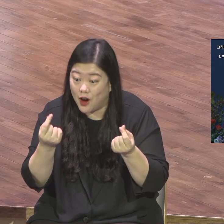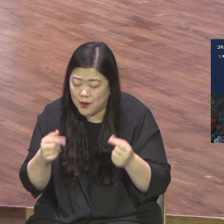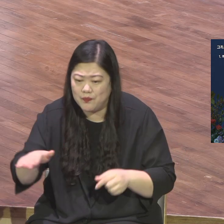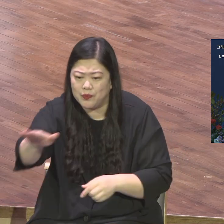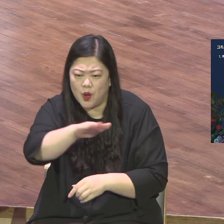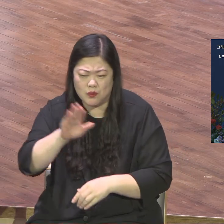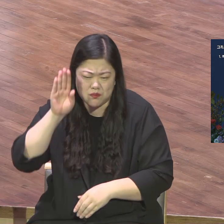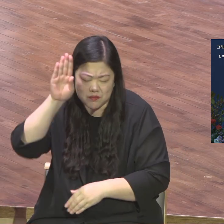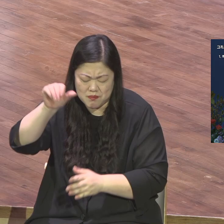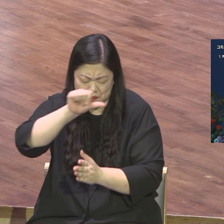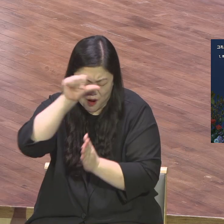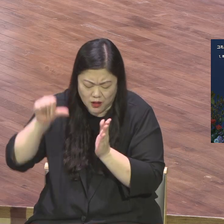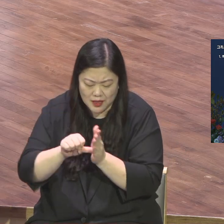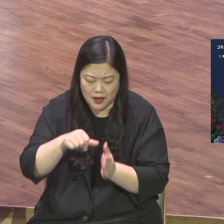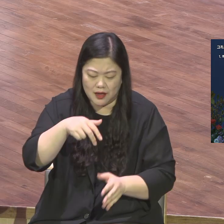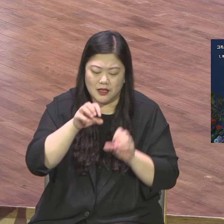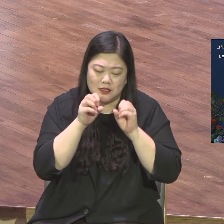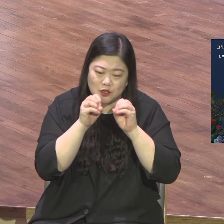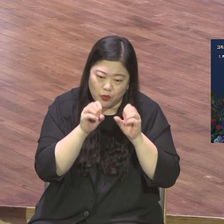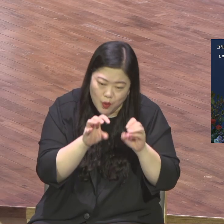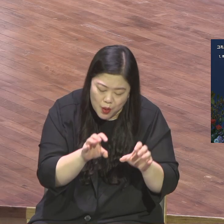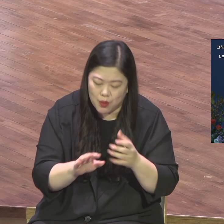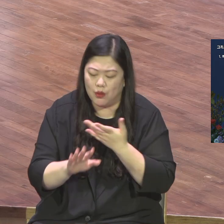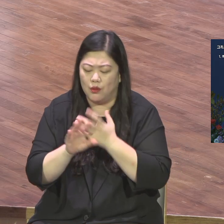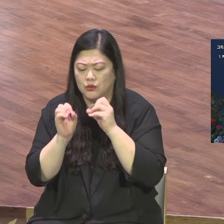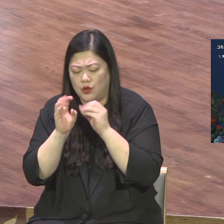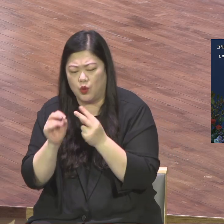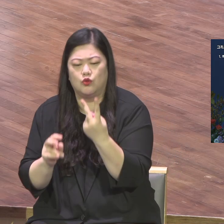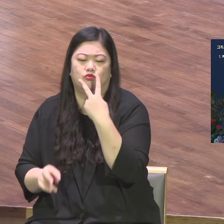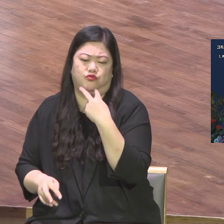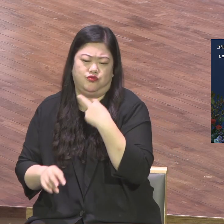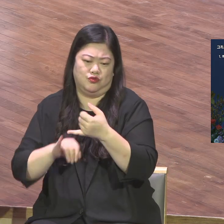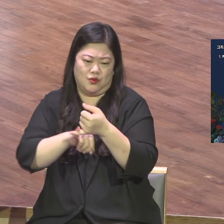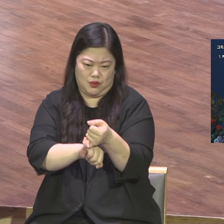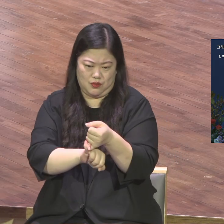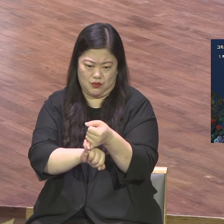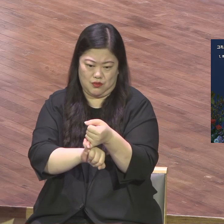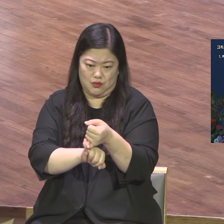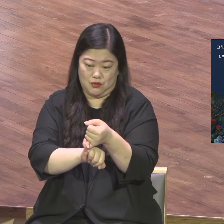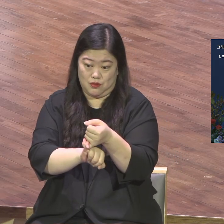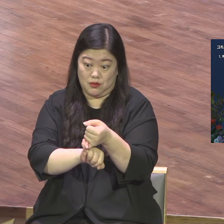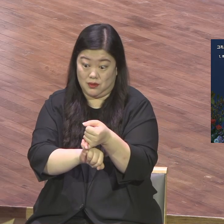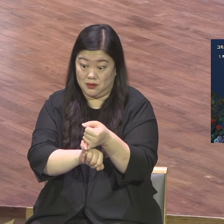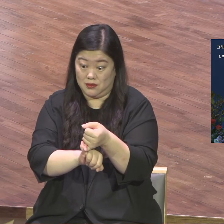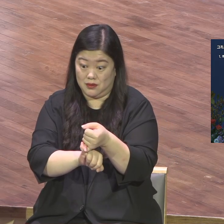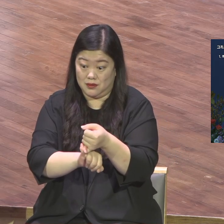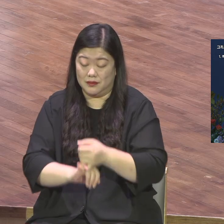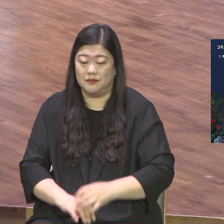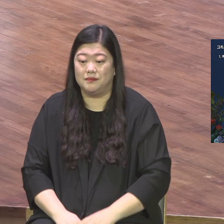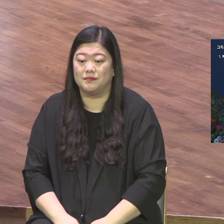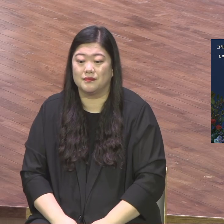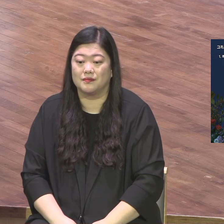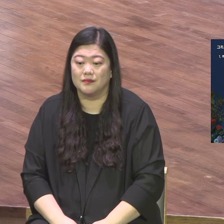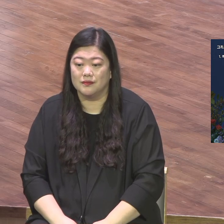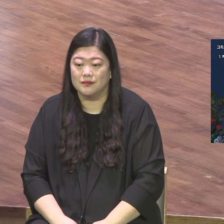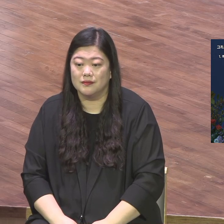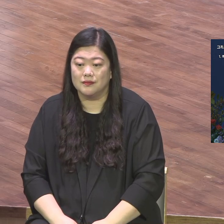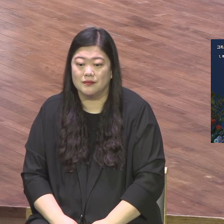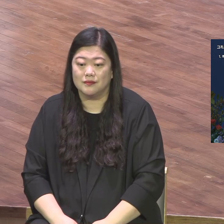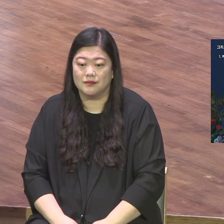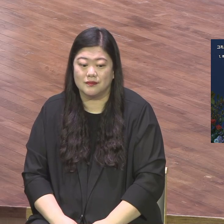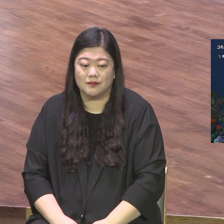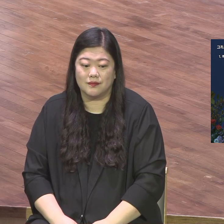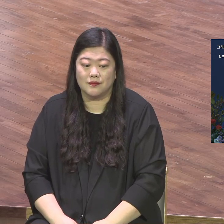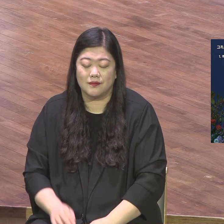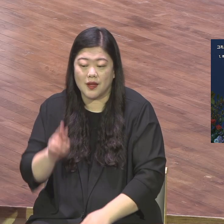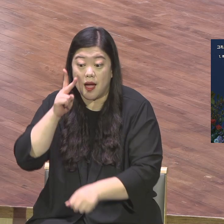그래서 다른 세대에는 사람의 아들들에게 알리지 않았었다라고 바울이 지금 말하고 있습니다. 그런데